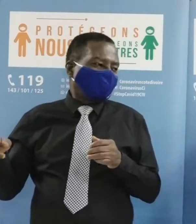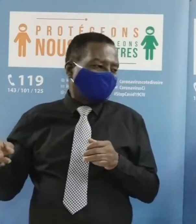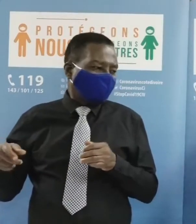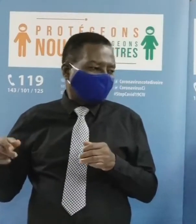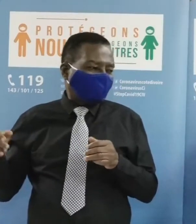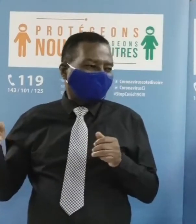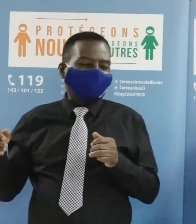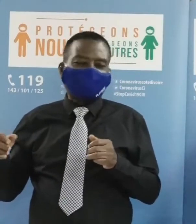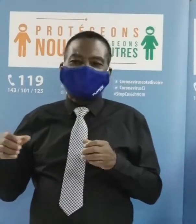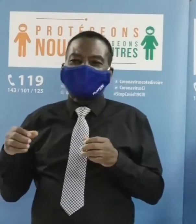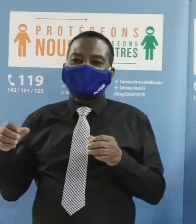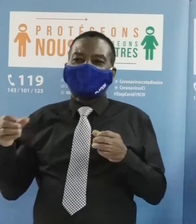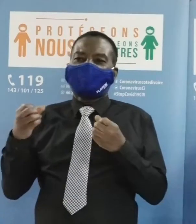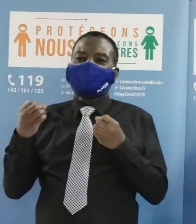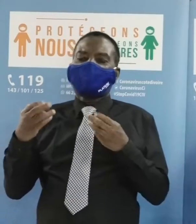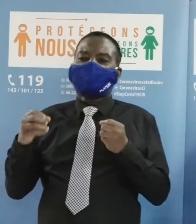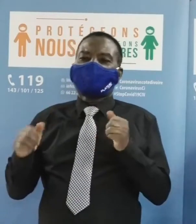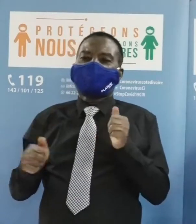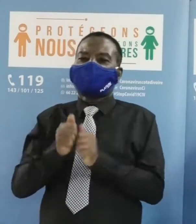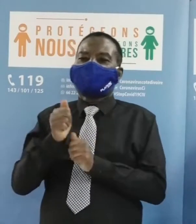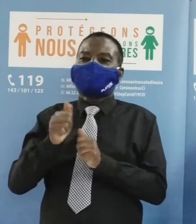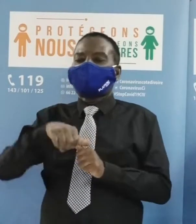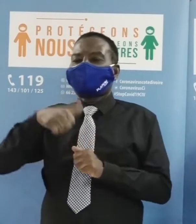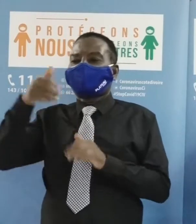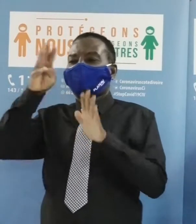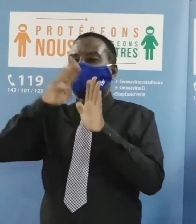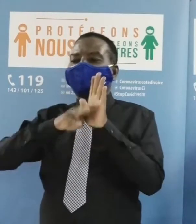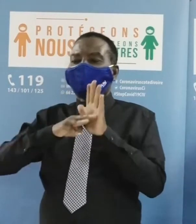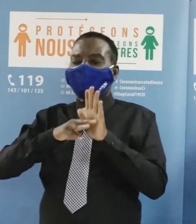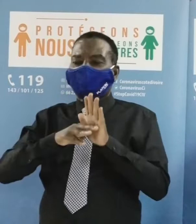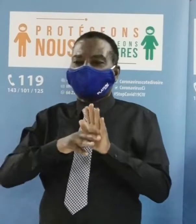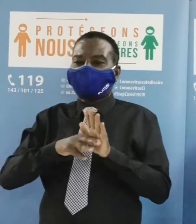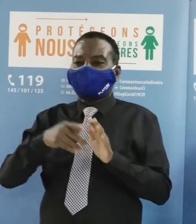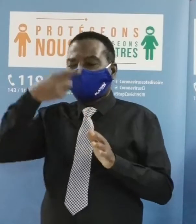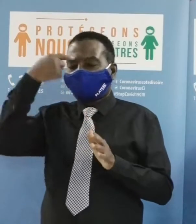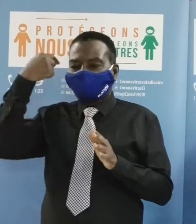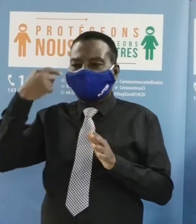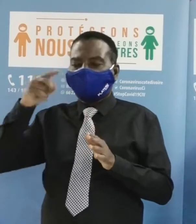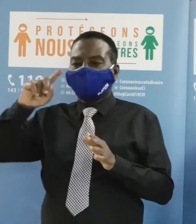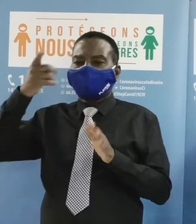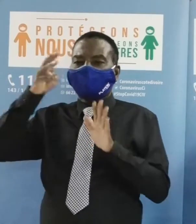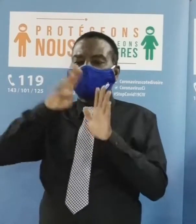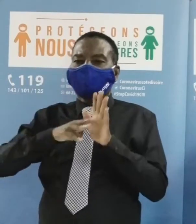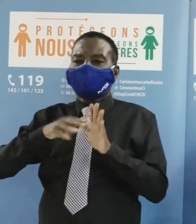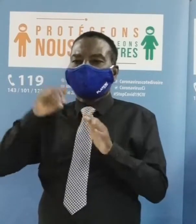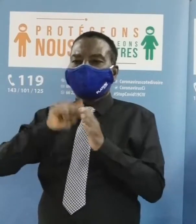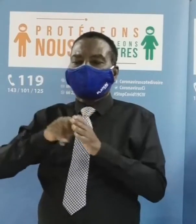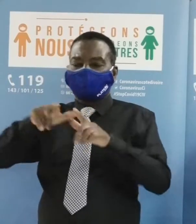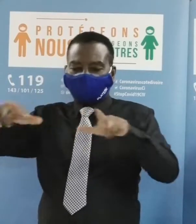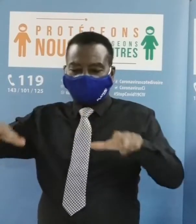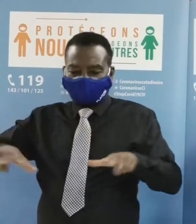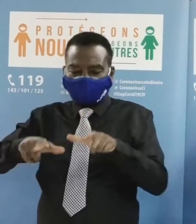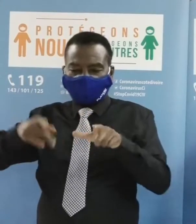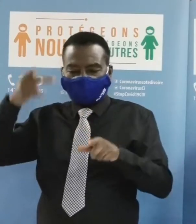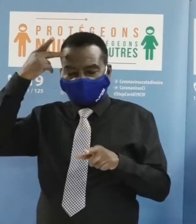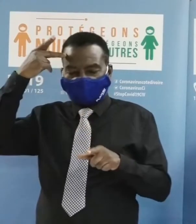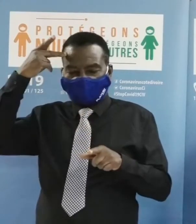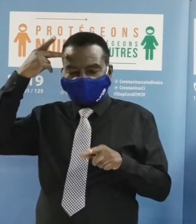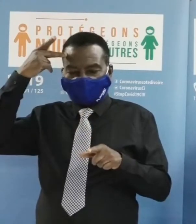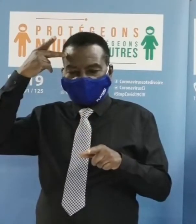beaucoup plus autrement parce que premièrement cette tribune je le pense